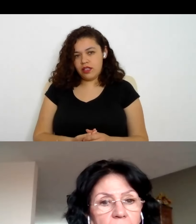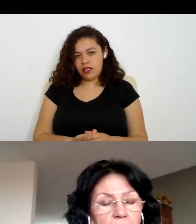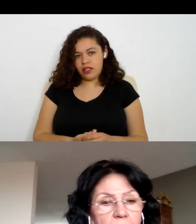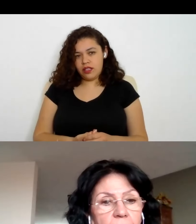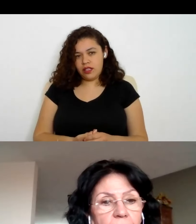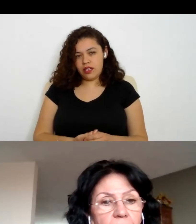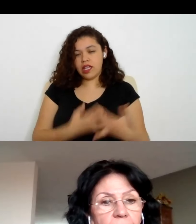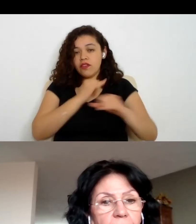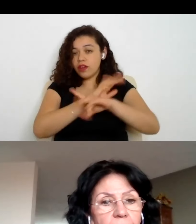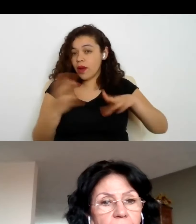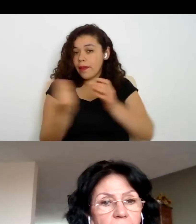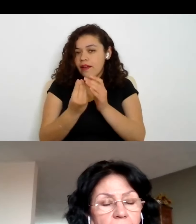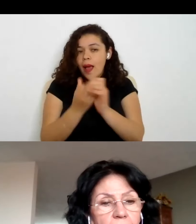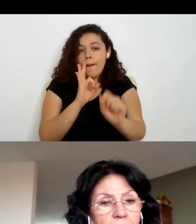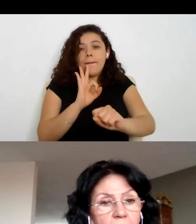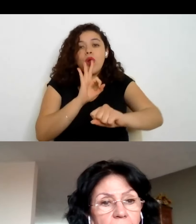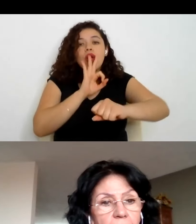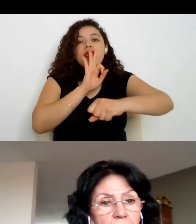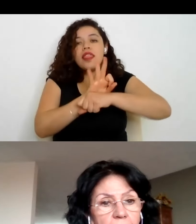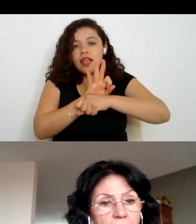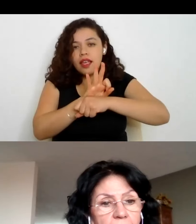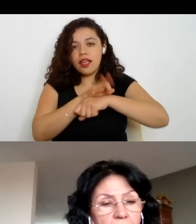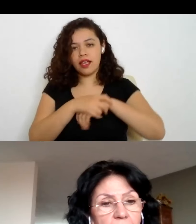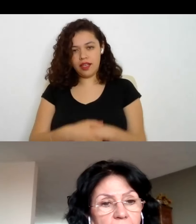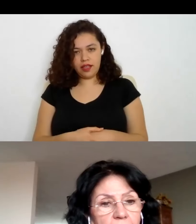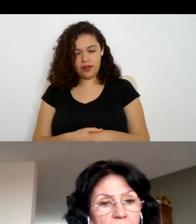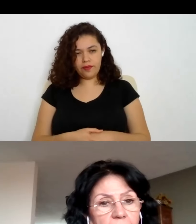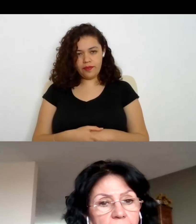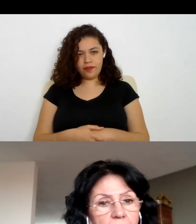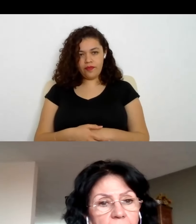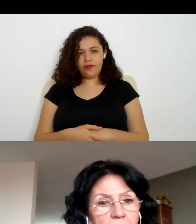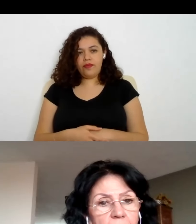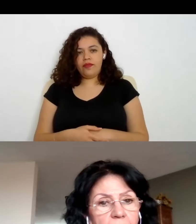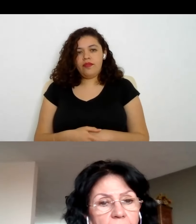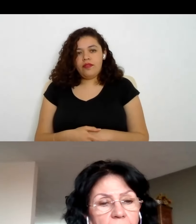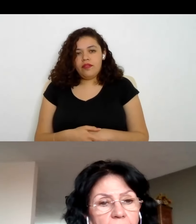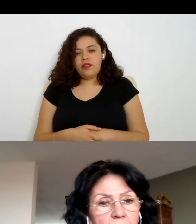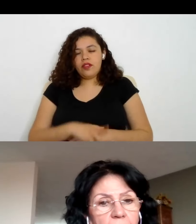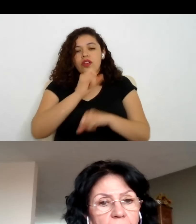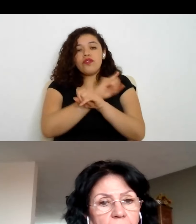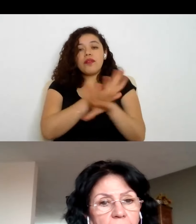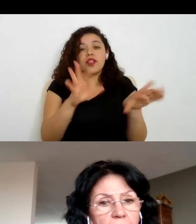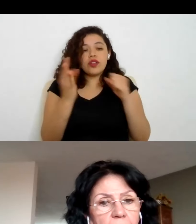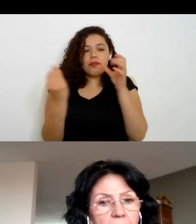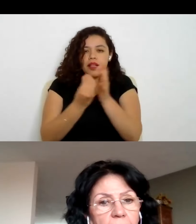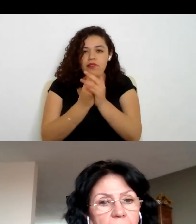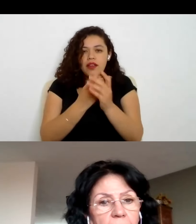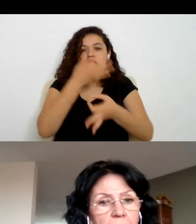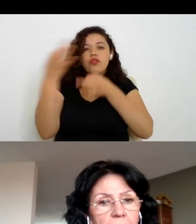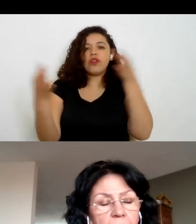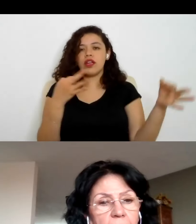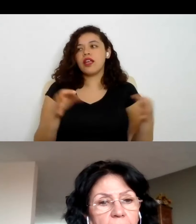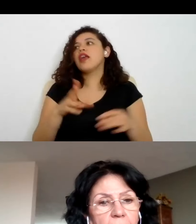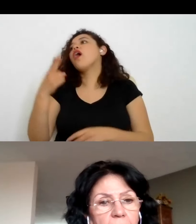proteger tus datos personales, proteger que no reveles los datos personales. Y justo el uso de